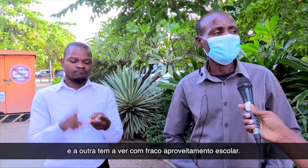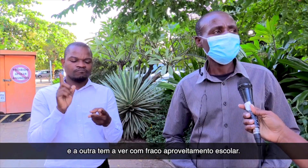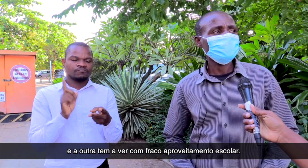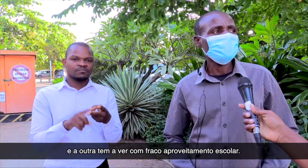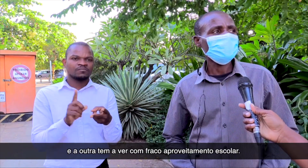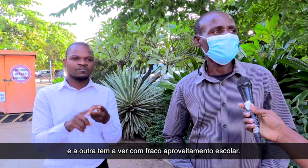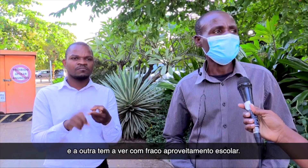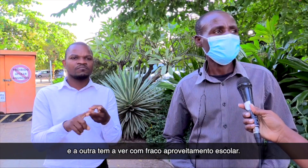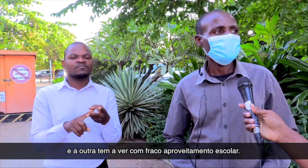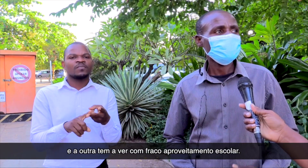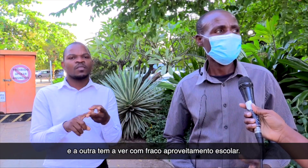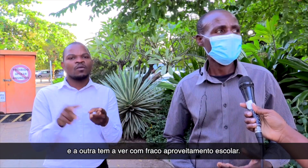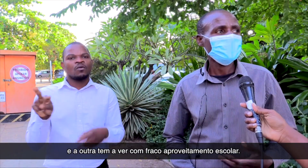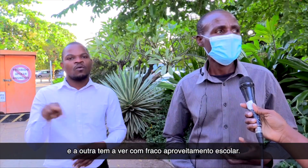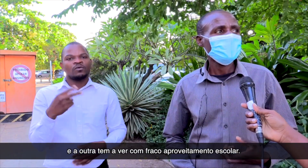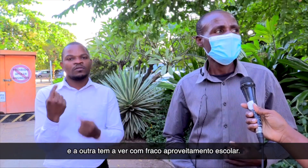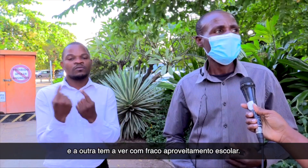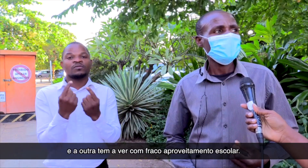tem a ver com